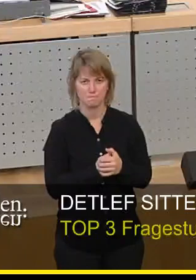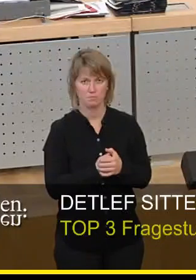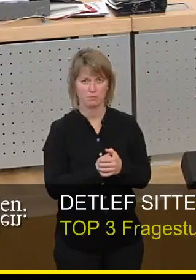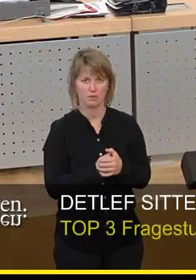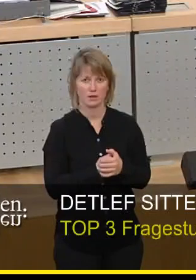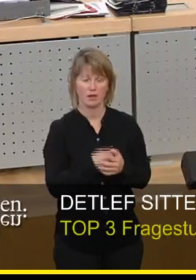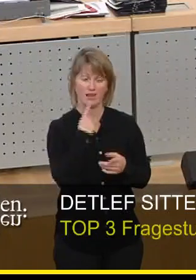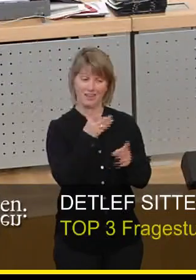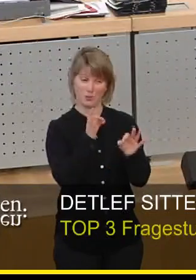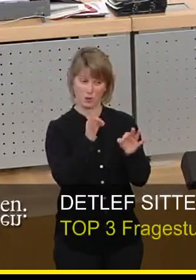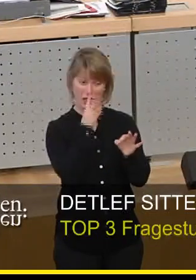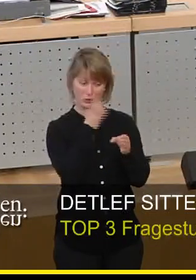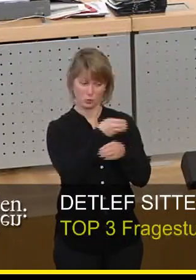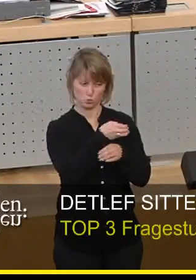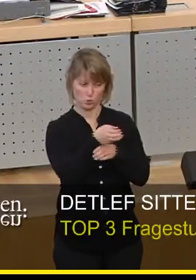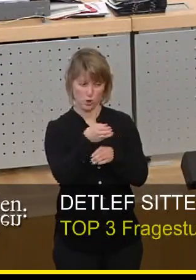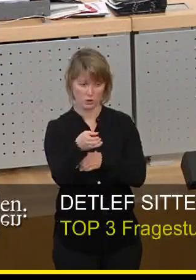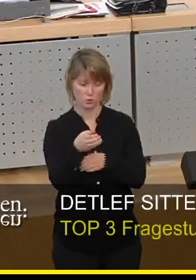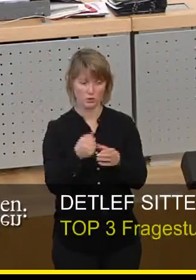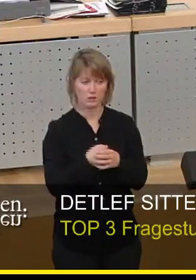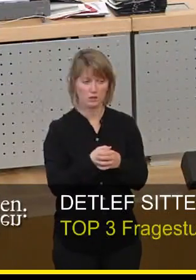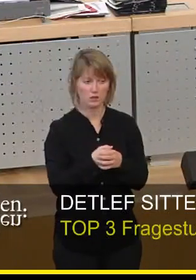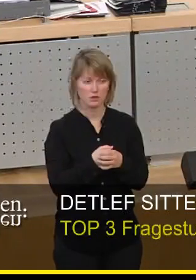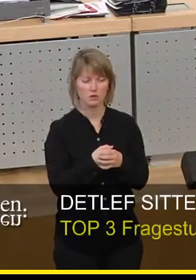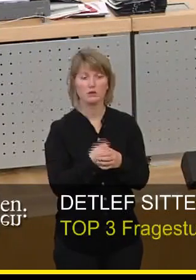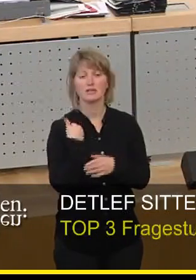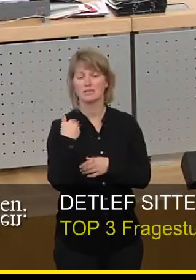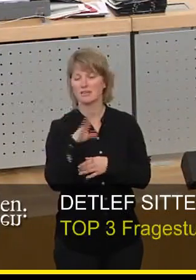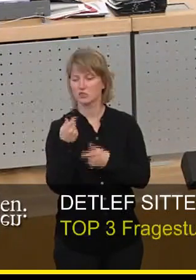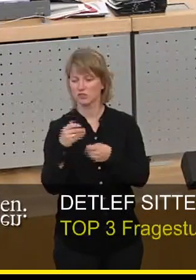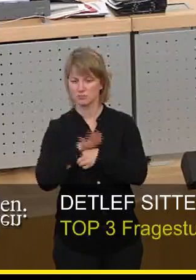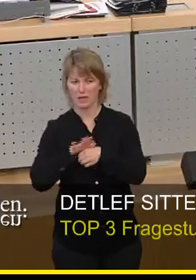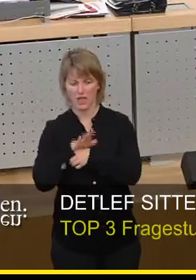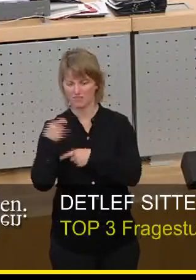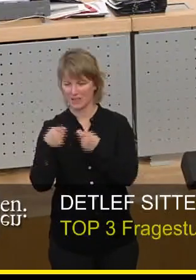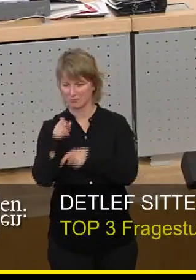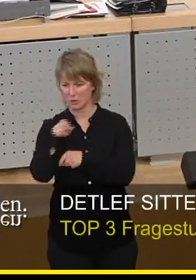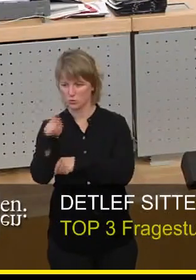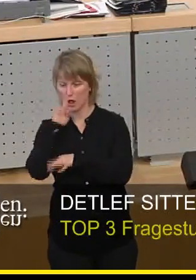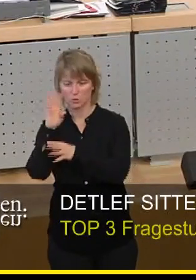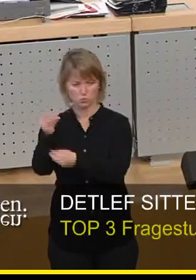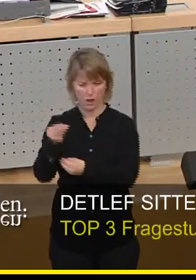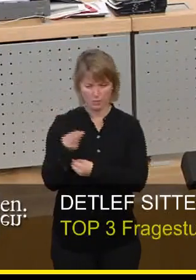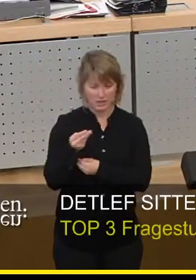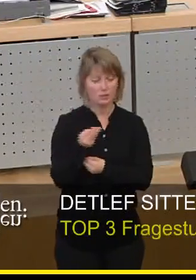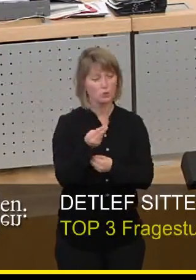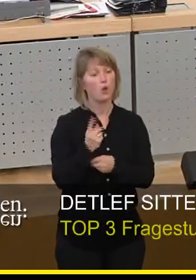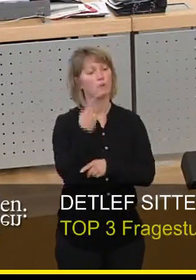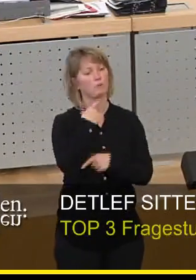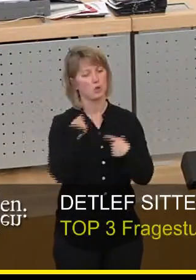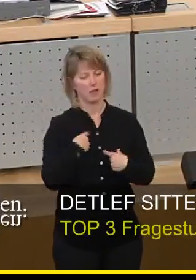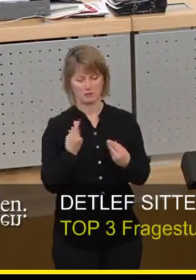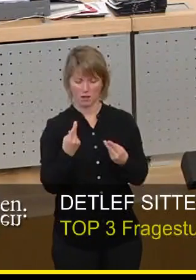konkreten Zuordnung ist nach Zuarbeit des Geschäftsbereichs Finanzen, Personal und Recht vom Oberbürgermeister